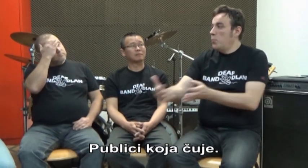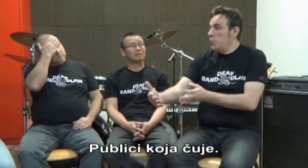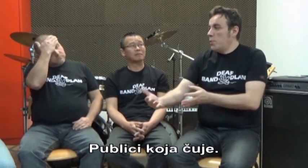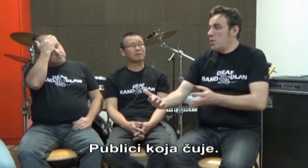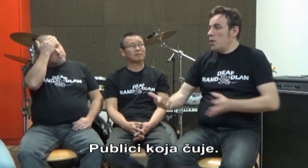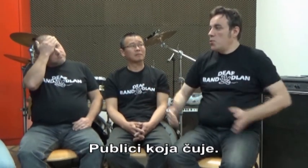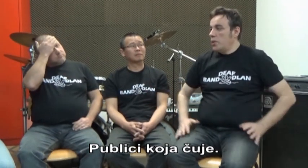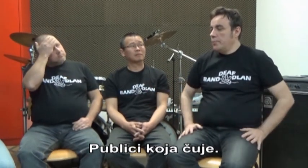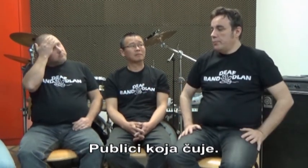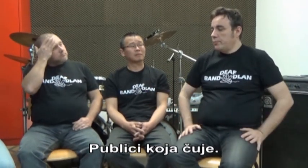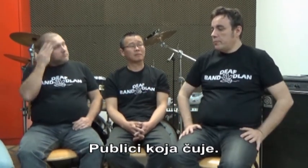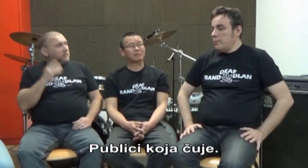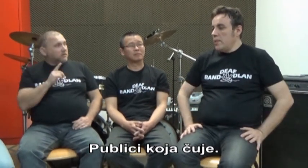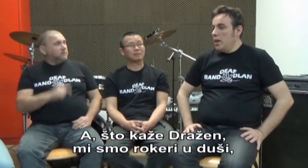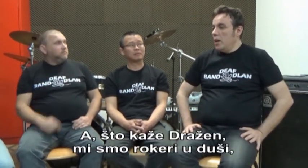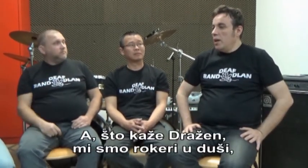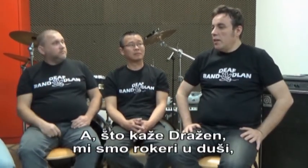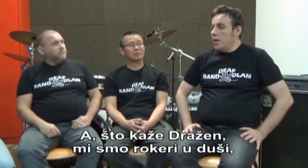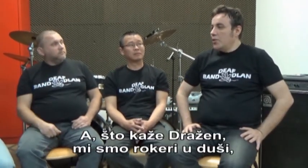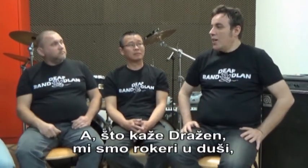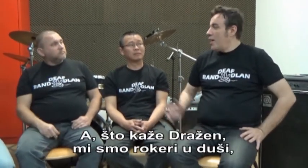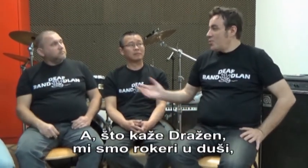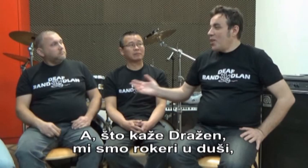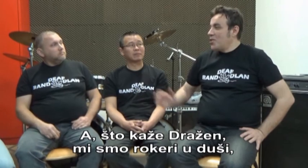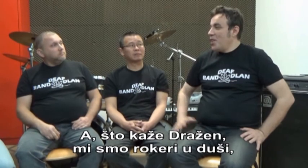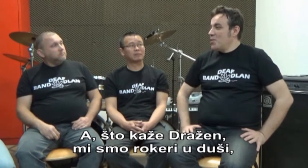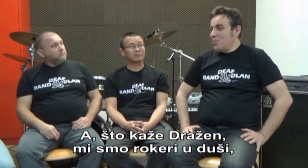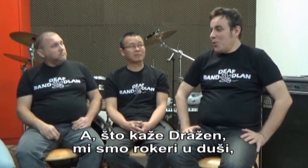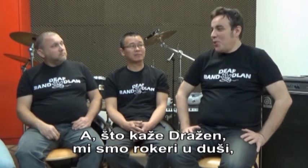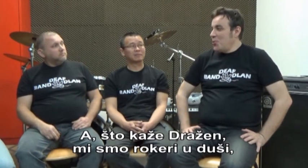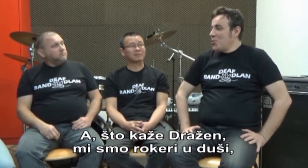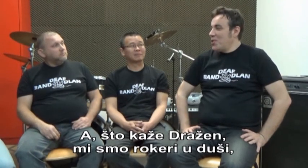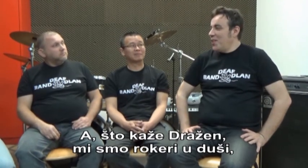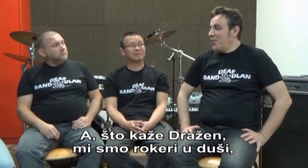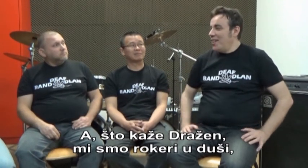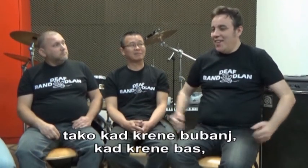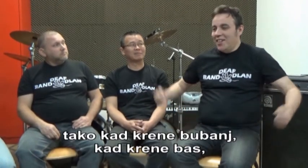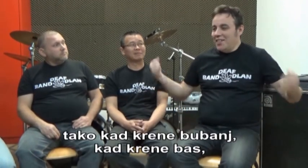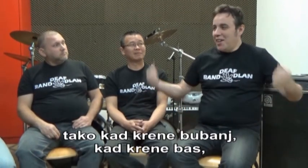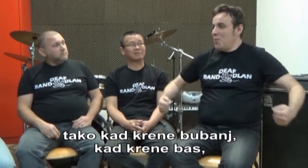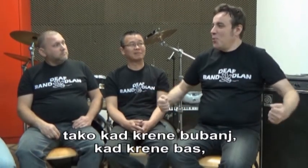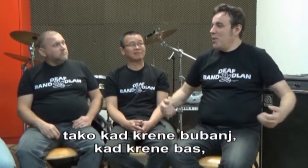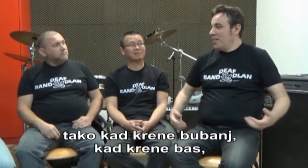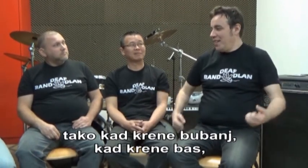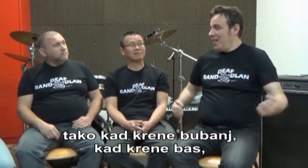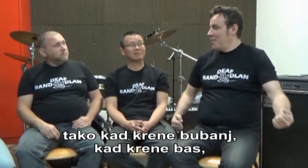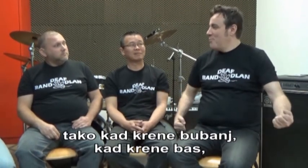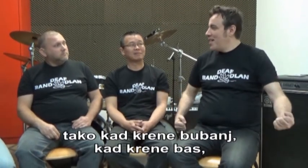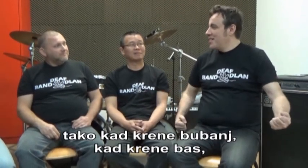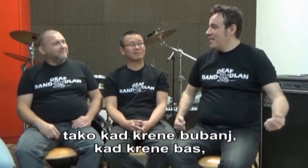publici čujući, koja čuje. Da. Čujuće populacije. Tako da, a što kaže Dražen, mi smo rockeri od duše, tako da kad krene bubanj, kad krene bas gitar, kad